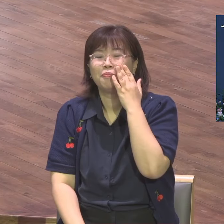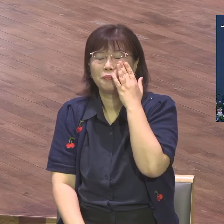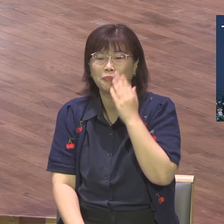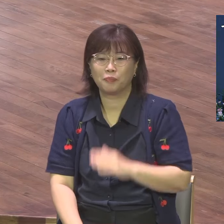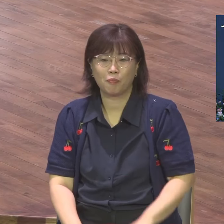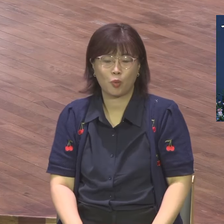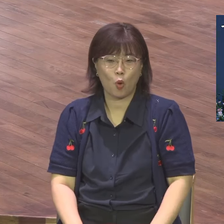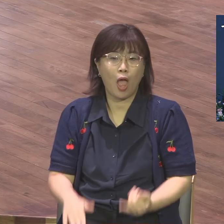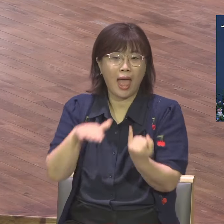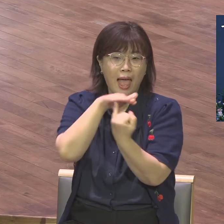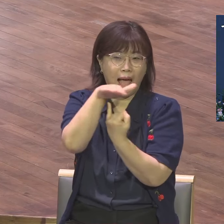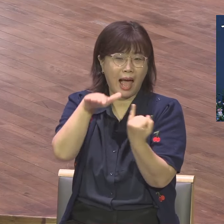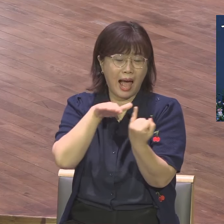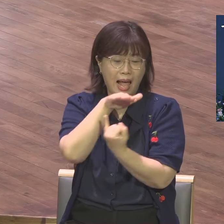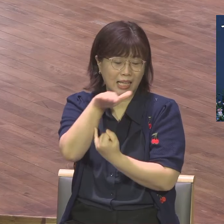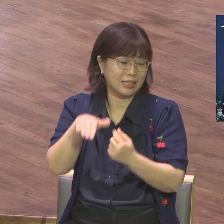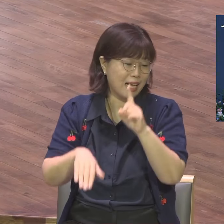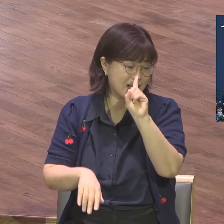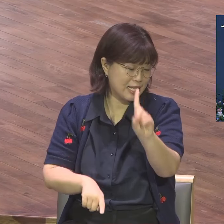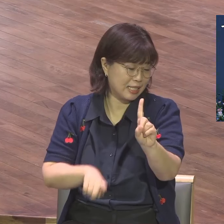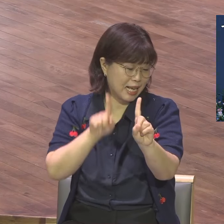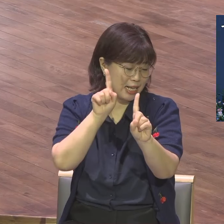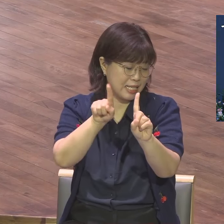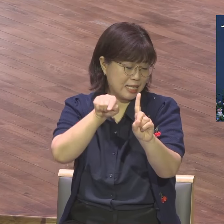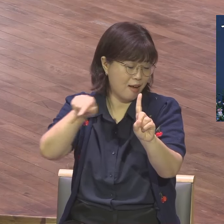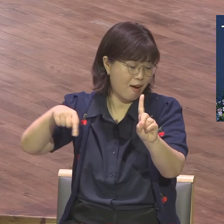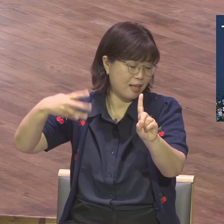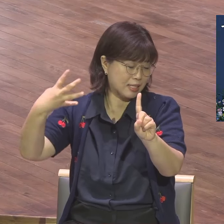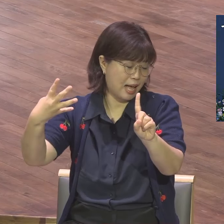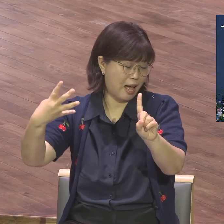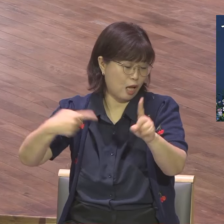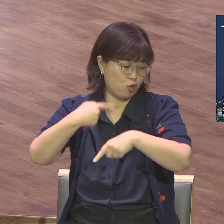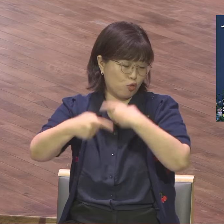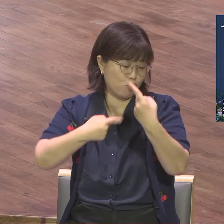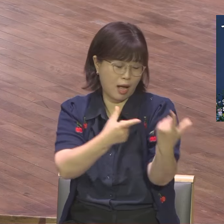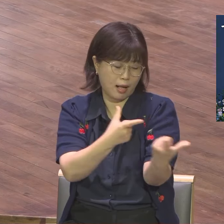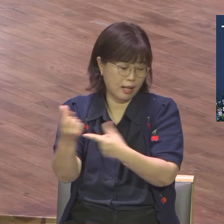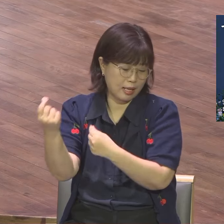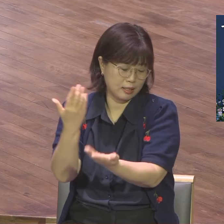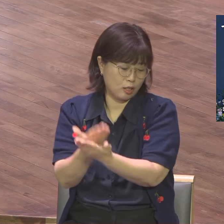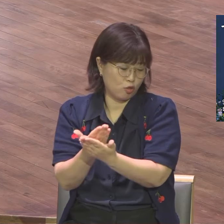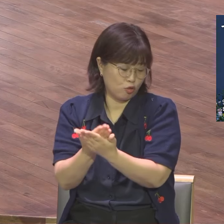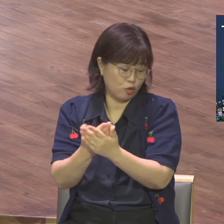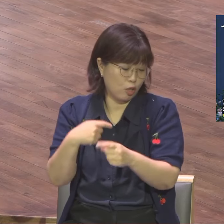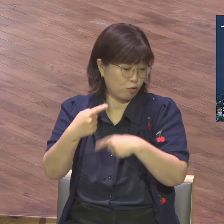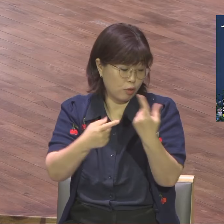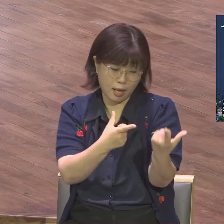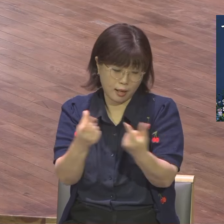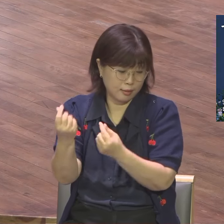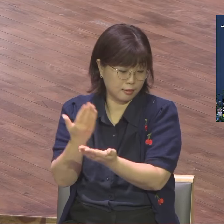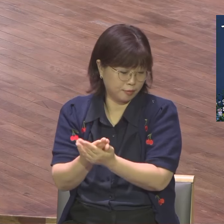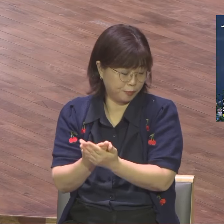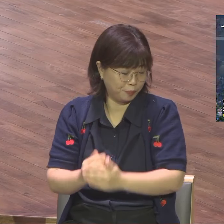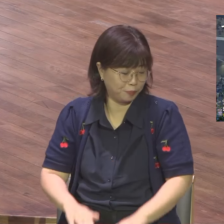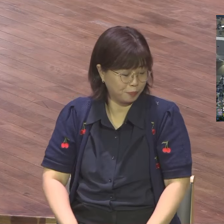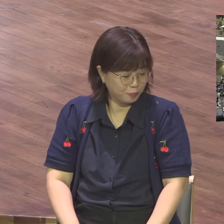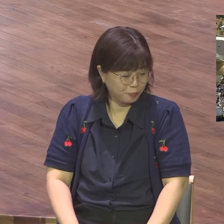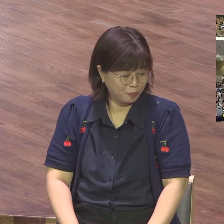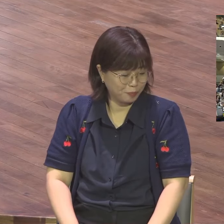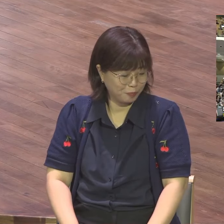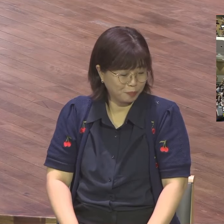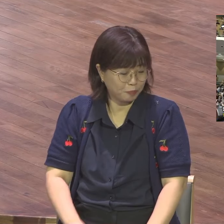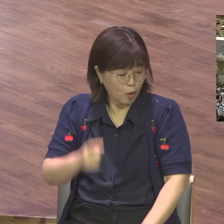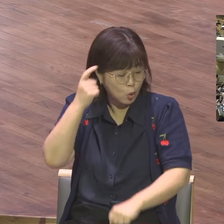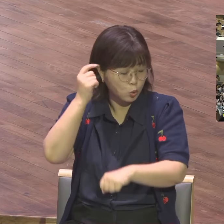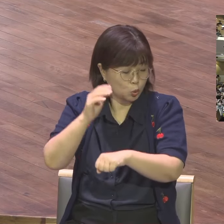말씀 아가스 1장 1절로 4절까지 한 음성으로 같이 우리 다 같이 읽겠습니다. 1절부터